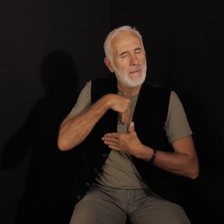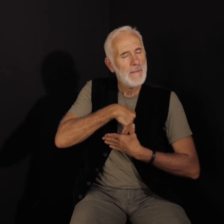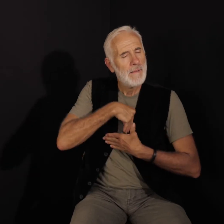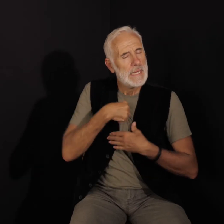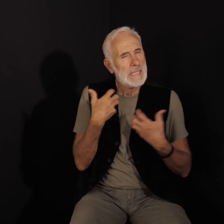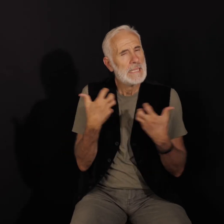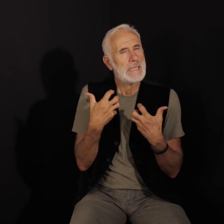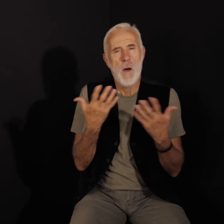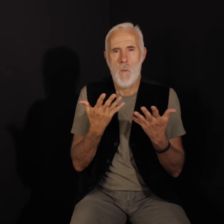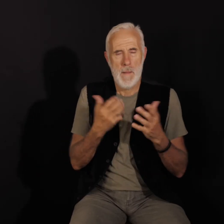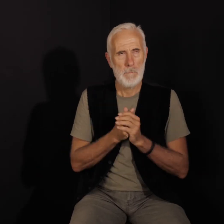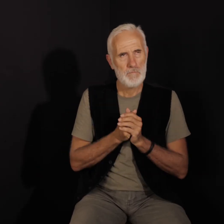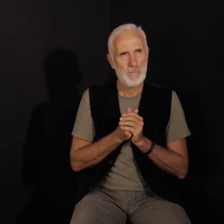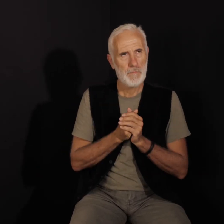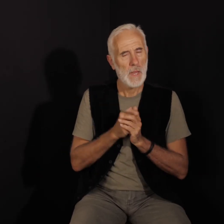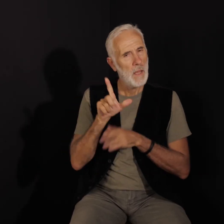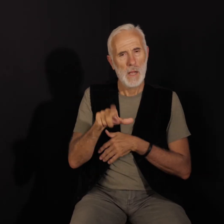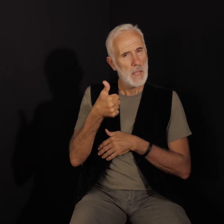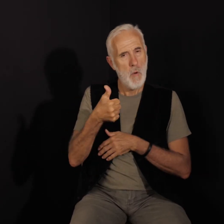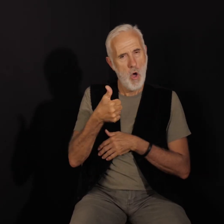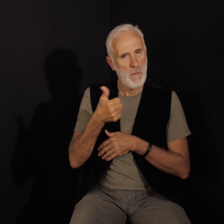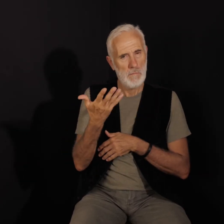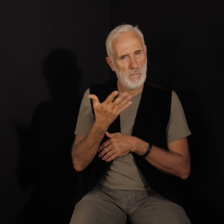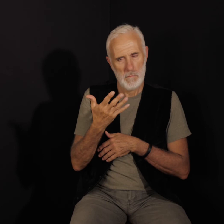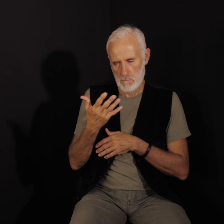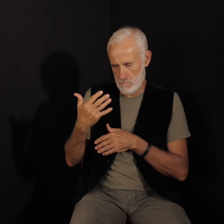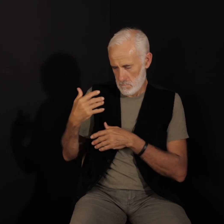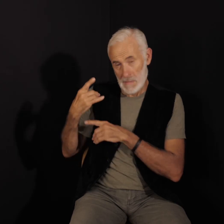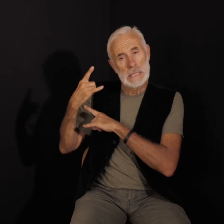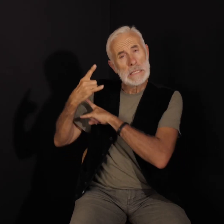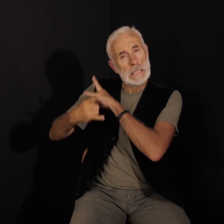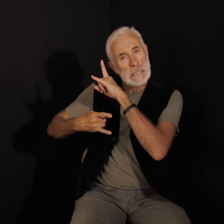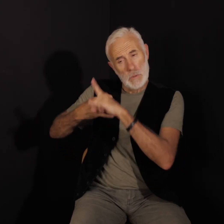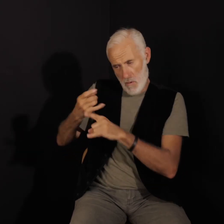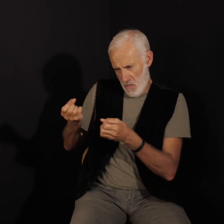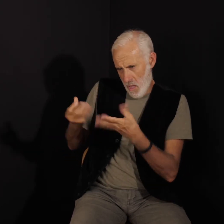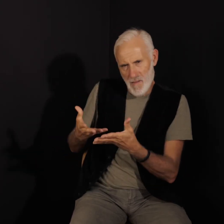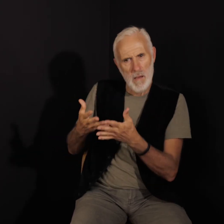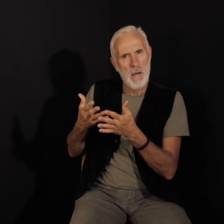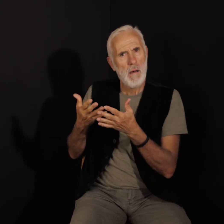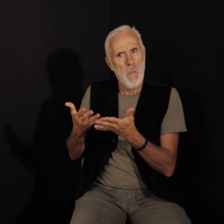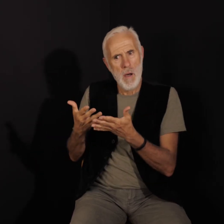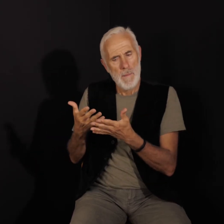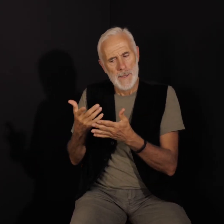Je voulais témoigner d'un moment dans l'histoire, un moment que nous connaissons aujourd'hui,